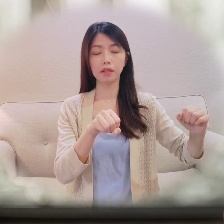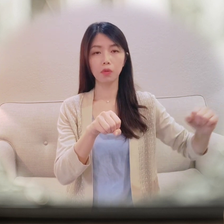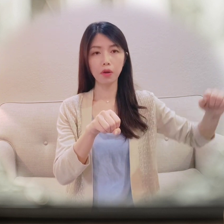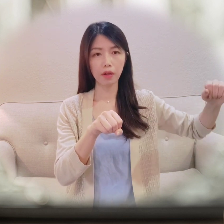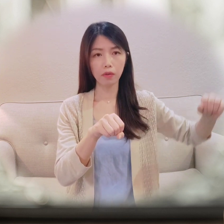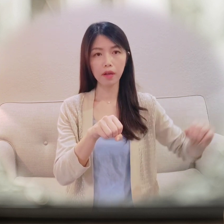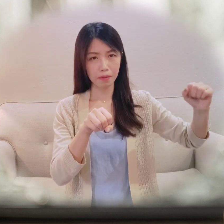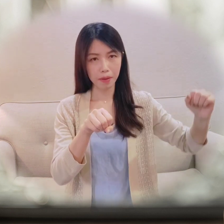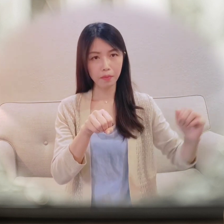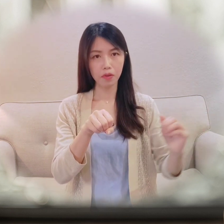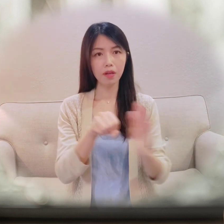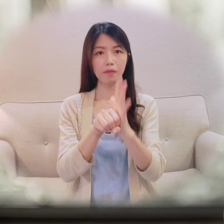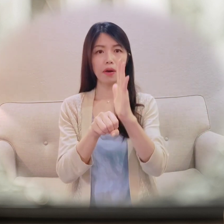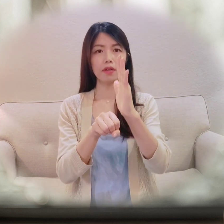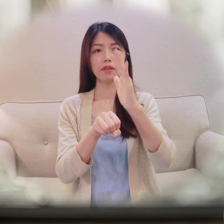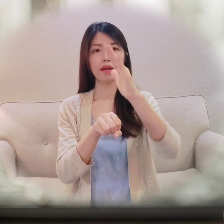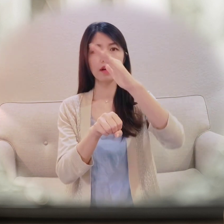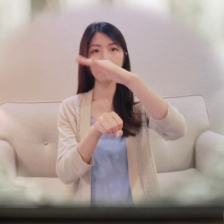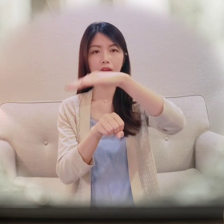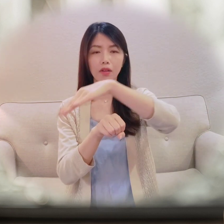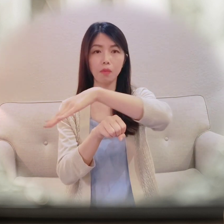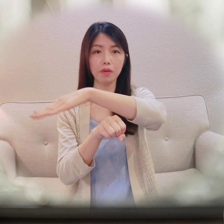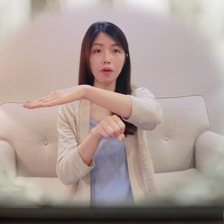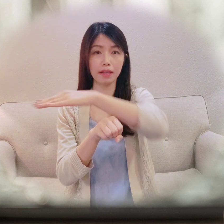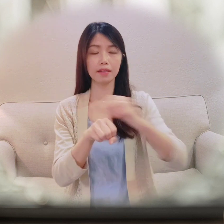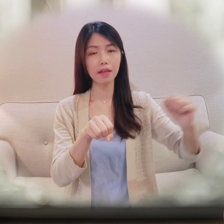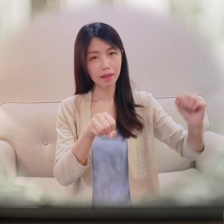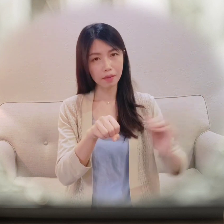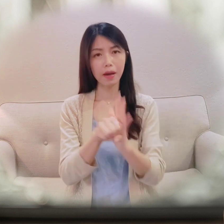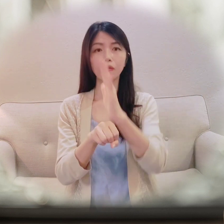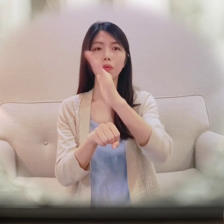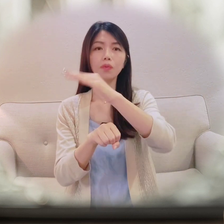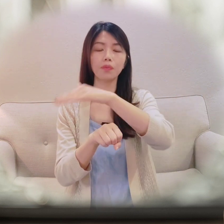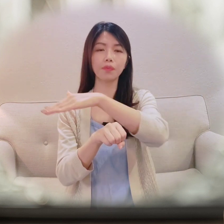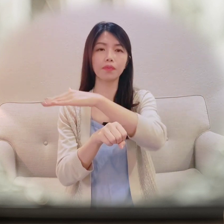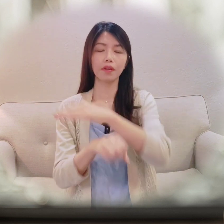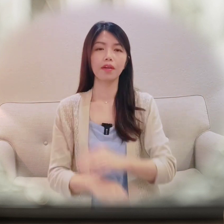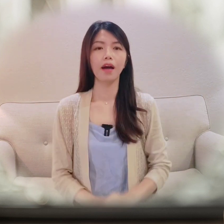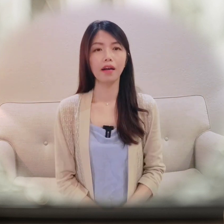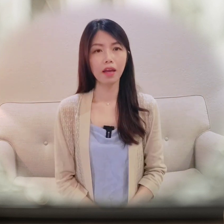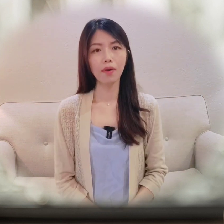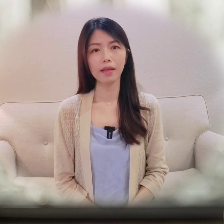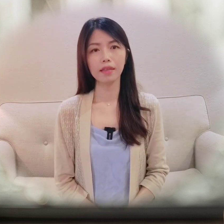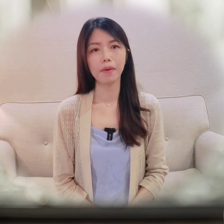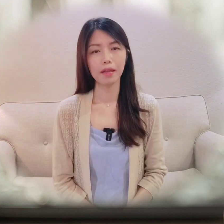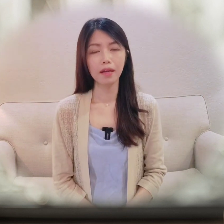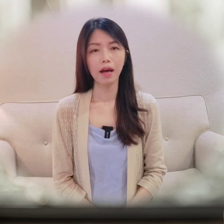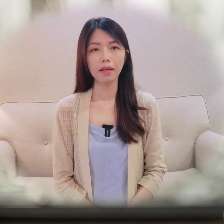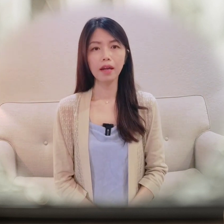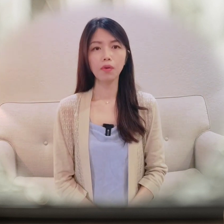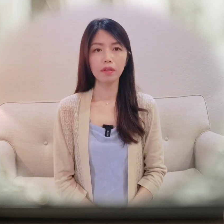모양을 그대로 표현한 건데 바닷물이 바위를 쳤다가 이렇게 넘어서 가듯이 파도. 안개와